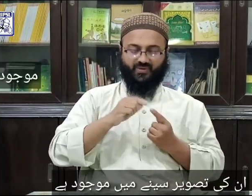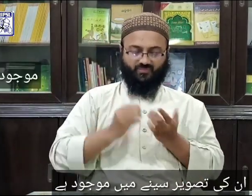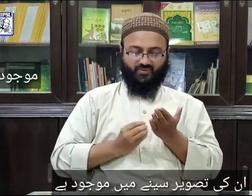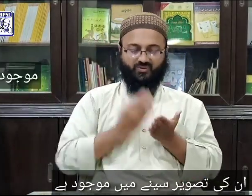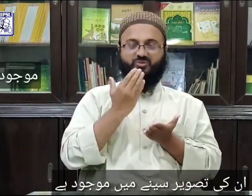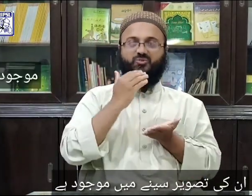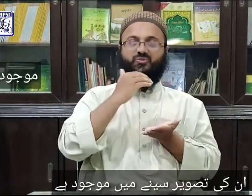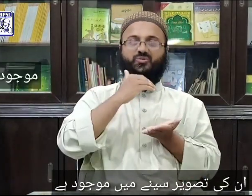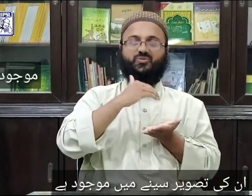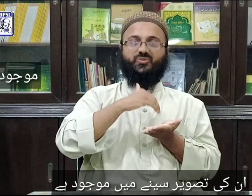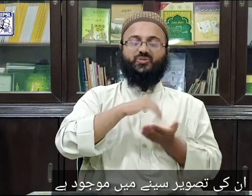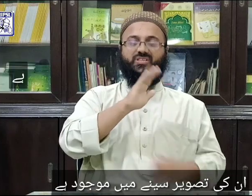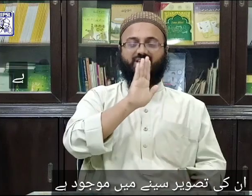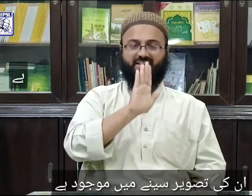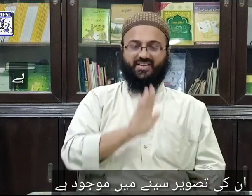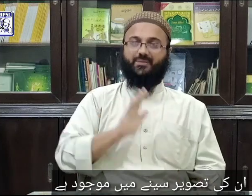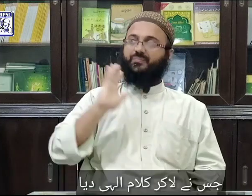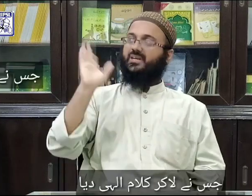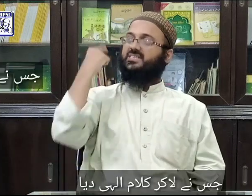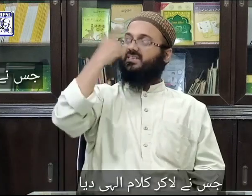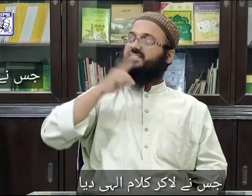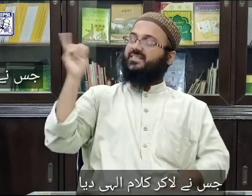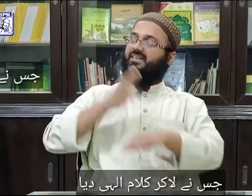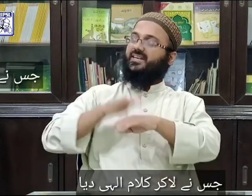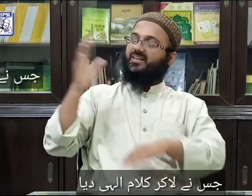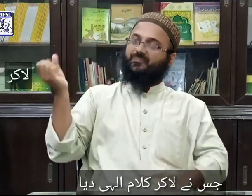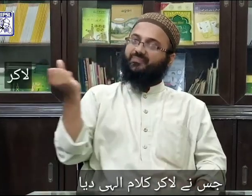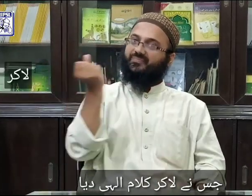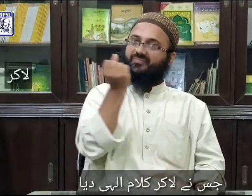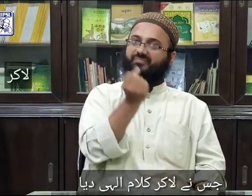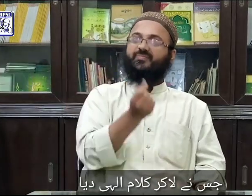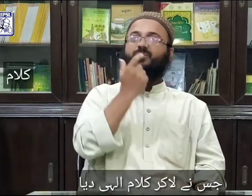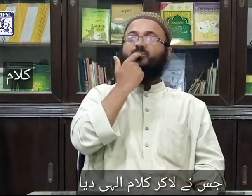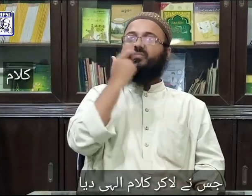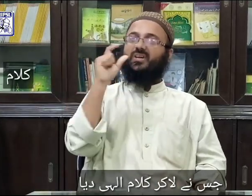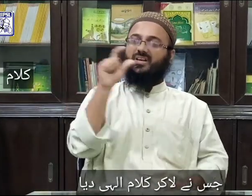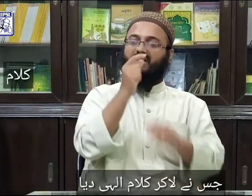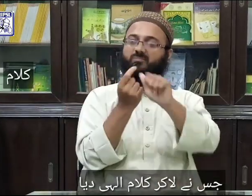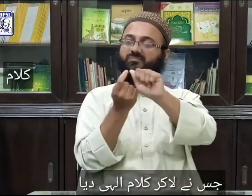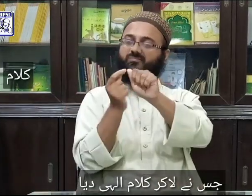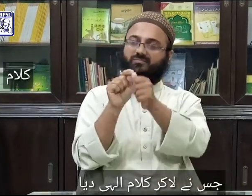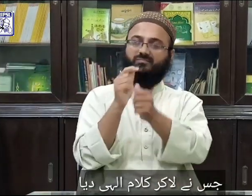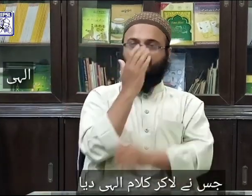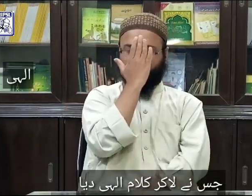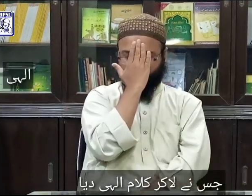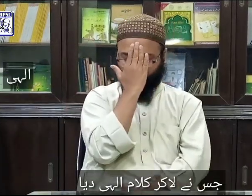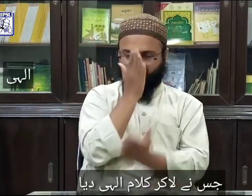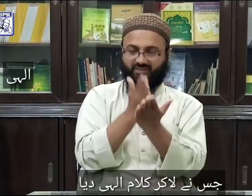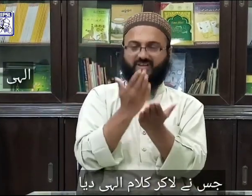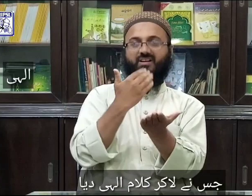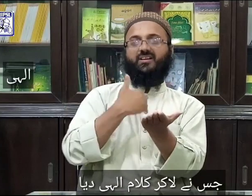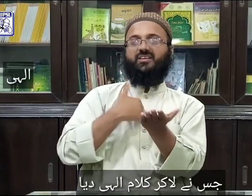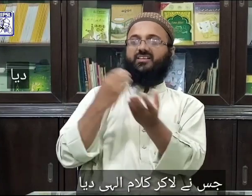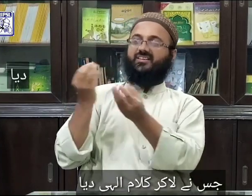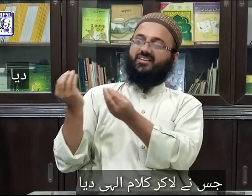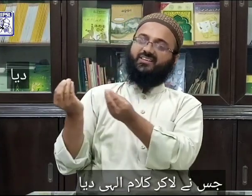موجود ہے جس نے لا کر کلامِ الہی